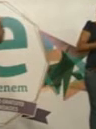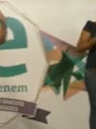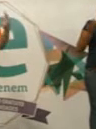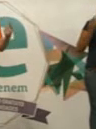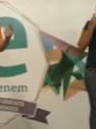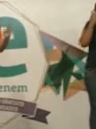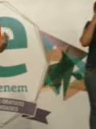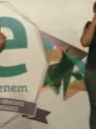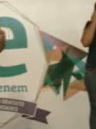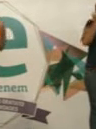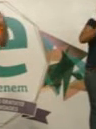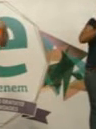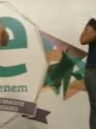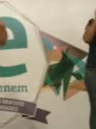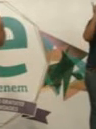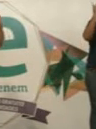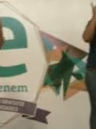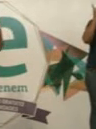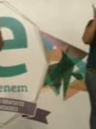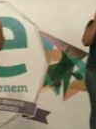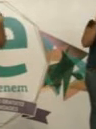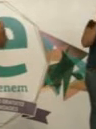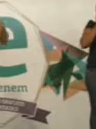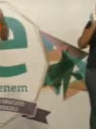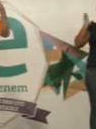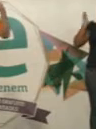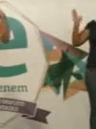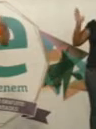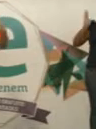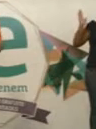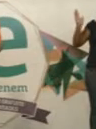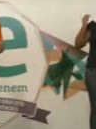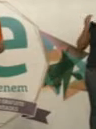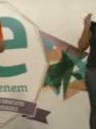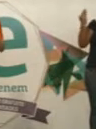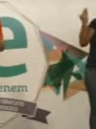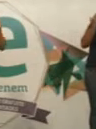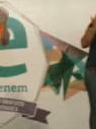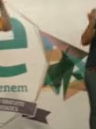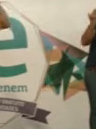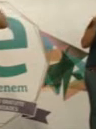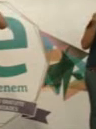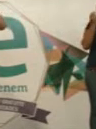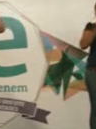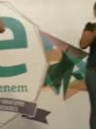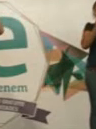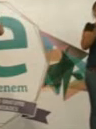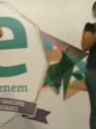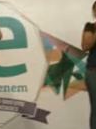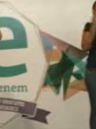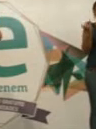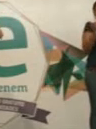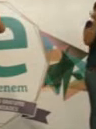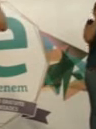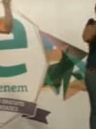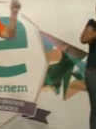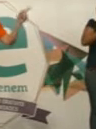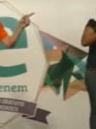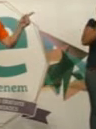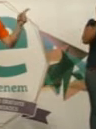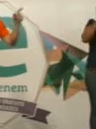Quem foi eleito presidente depois foi o Vargas. Vargas voltou ao poder em 50. Então, do mesmo modo que acontece hoje,